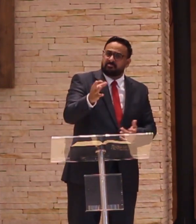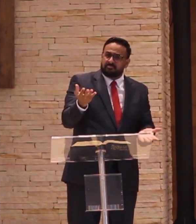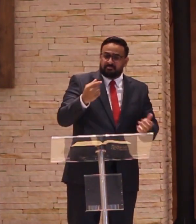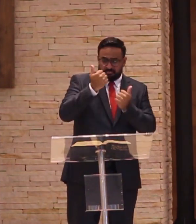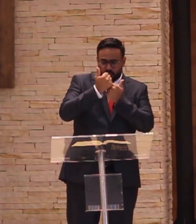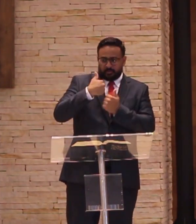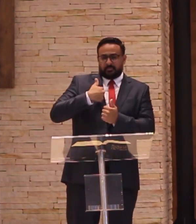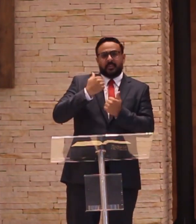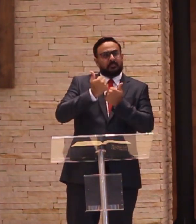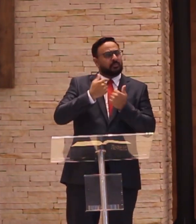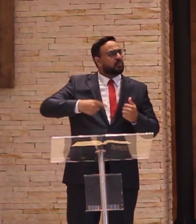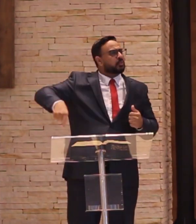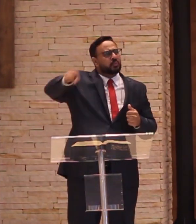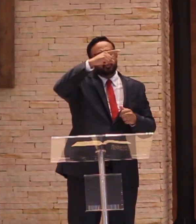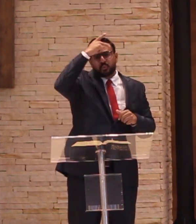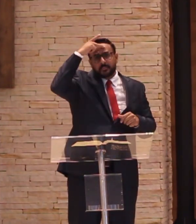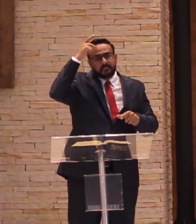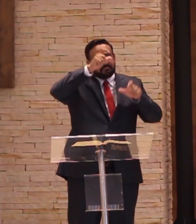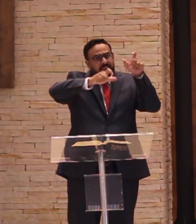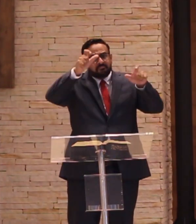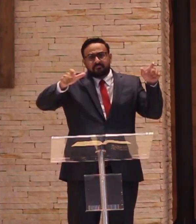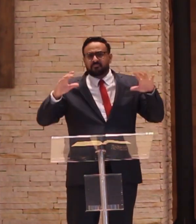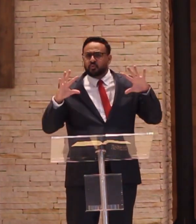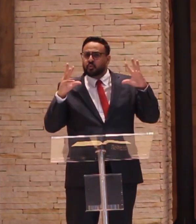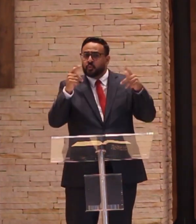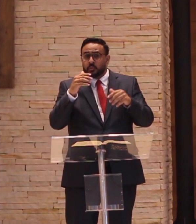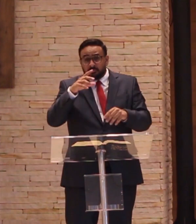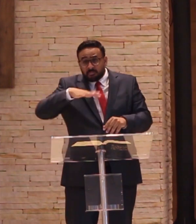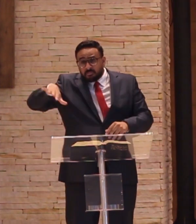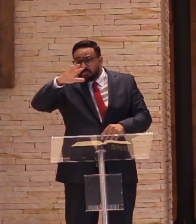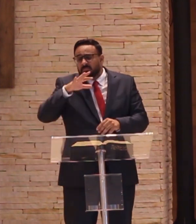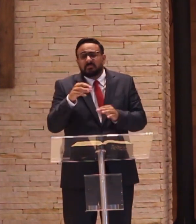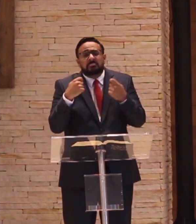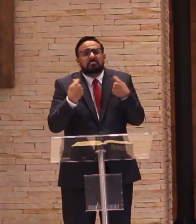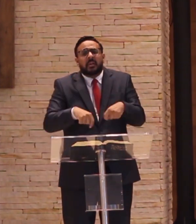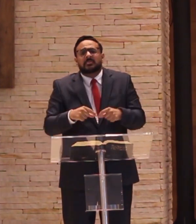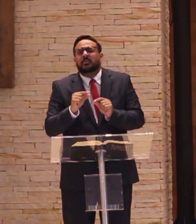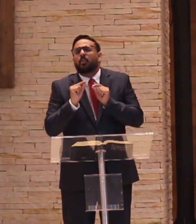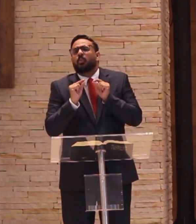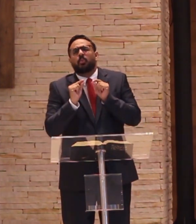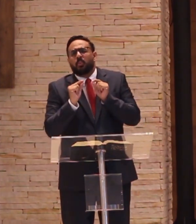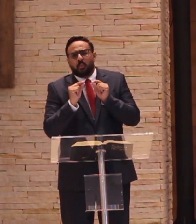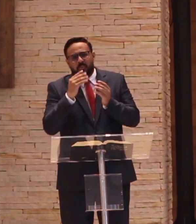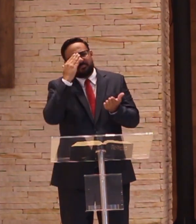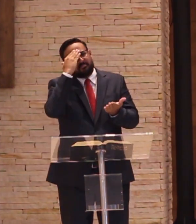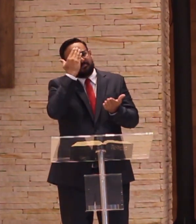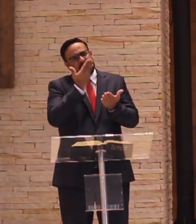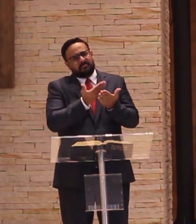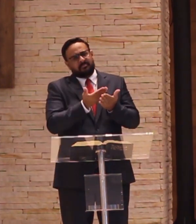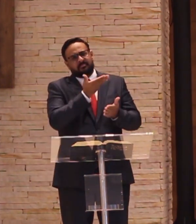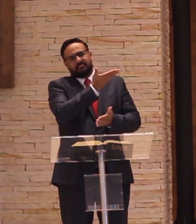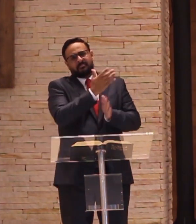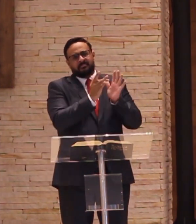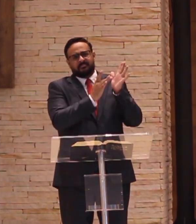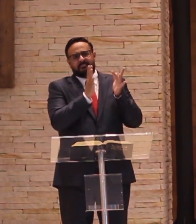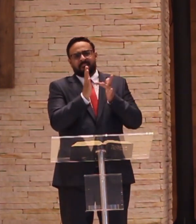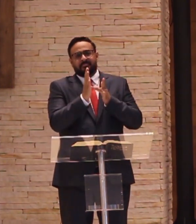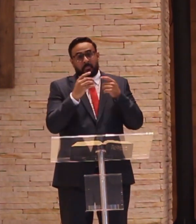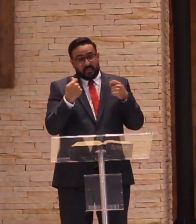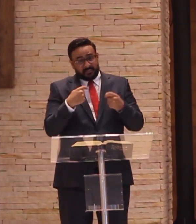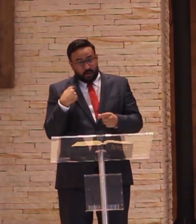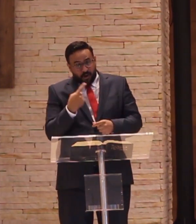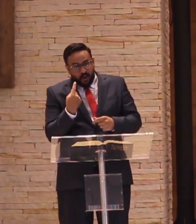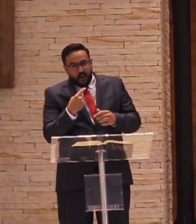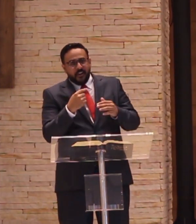na cruz. Jesus morreu na cruz para substituir a mim e a você, a todas as pessoas. E nós só